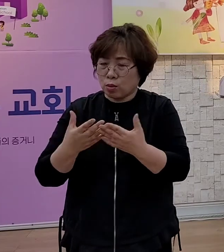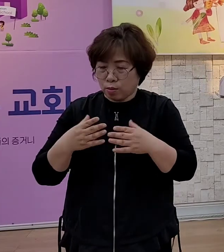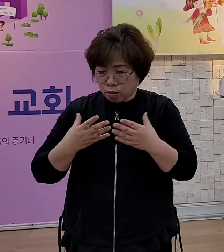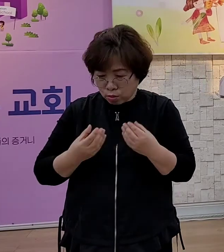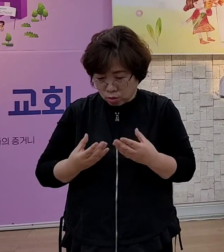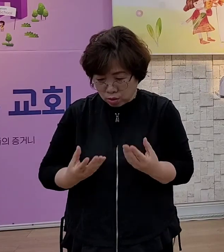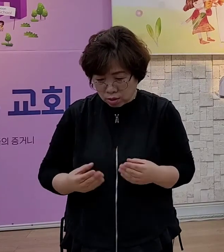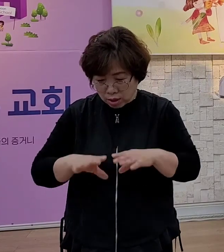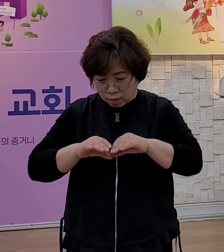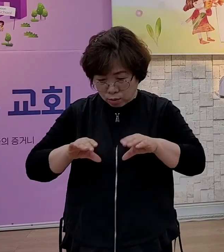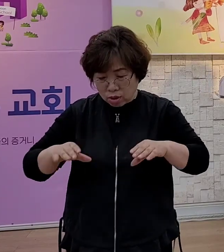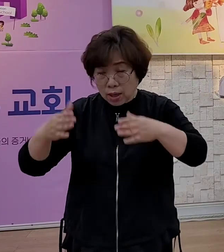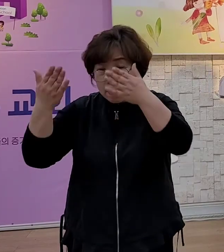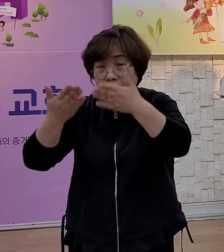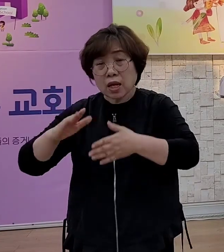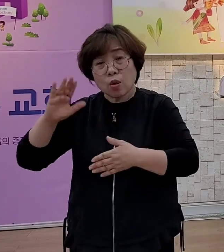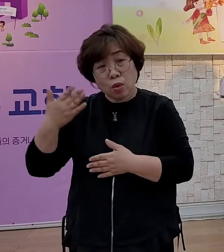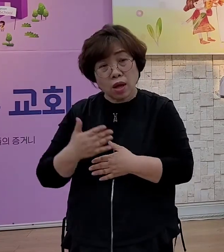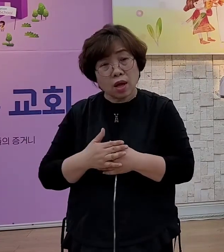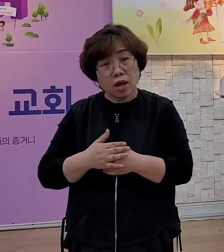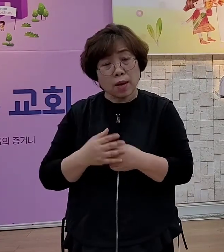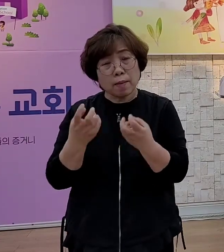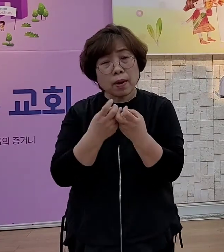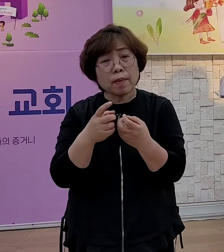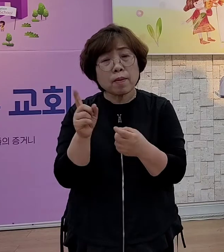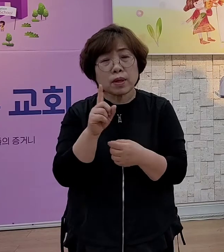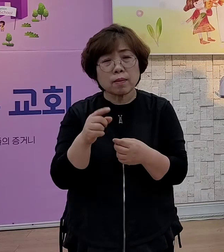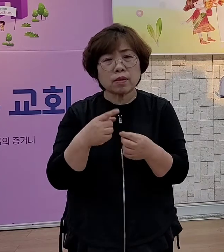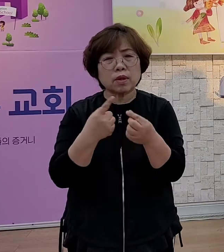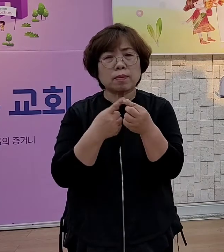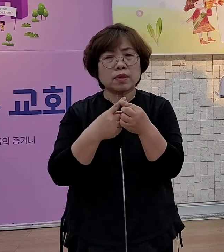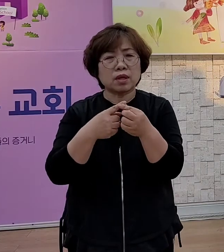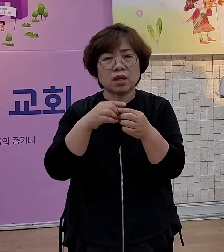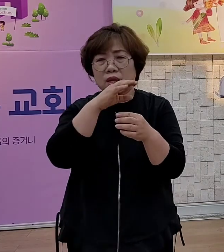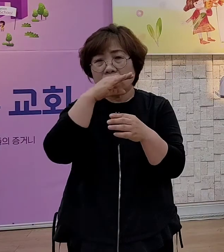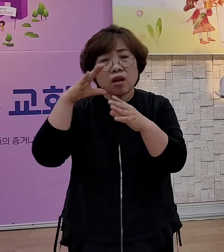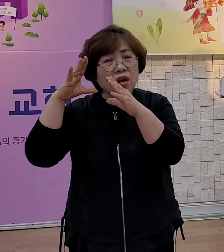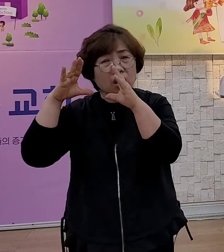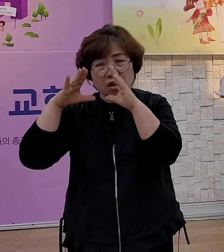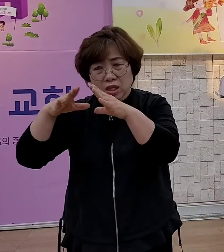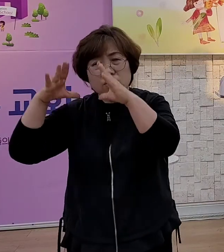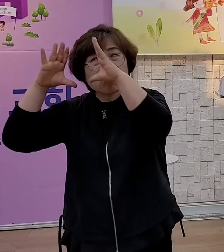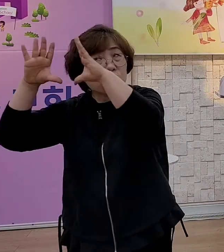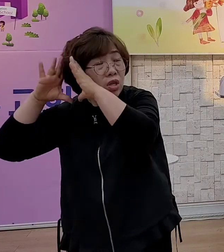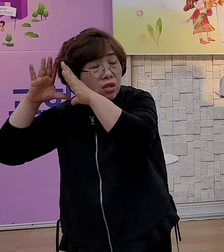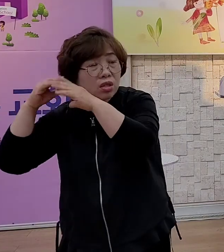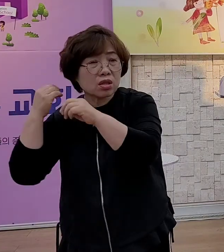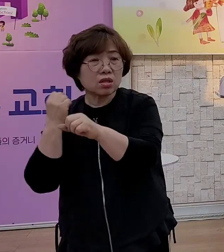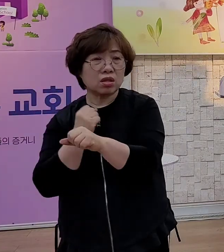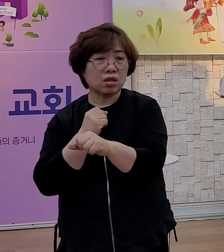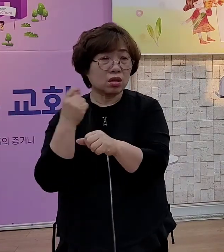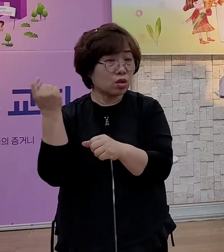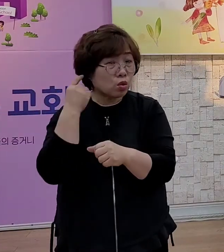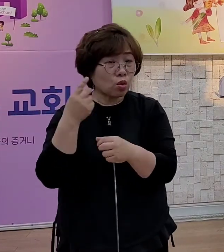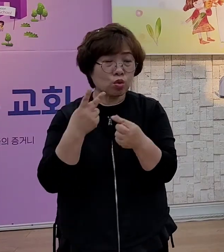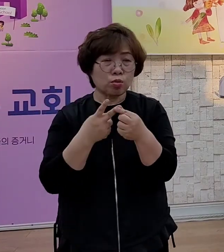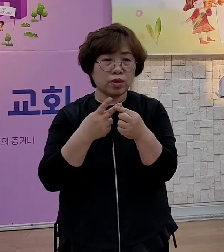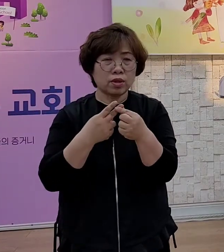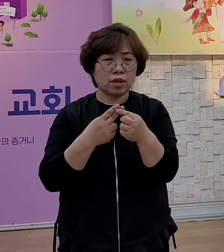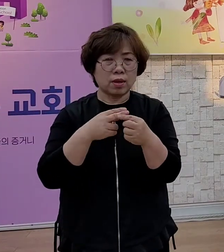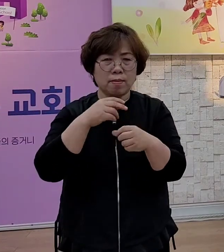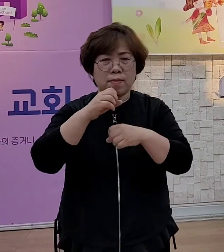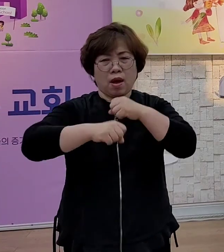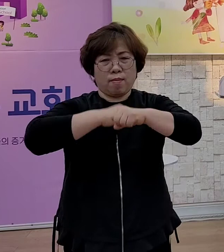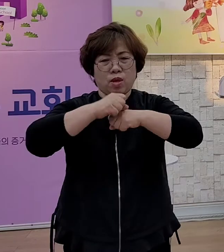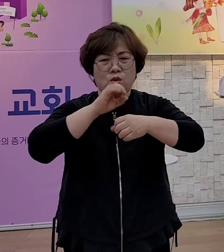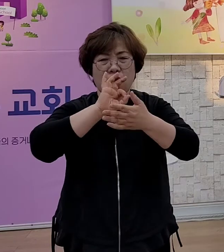첫 번째는 경청이고 두 번째는 함부로 말을 내뱉지 않는 이 원리를 기억해야 한다라고 분명하게